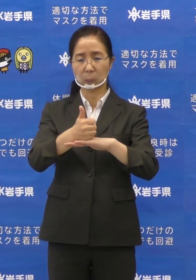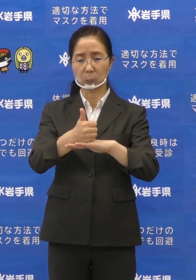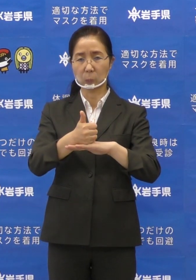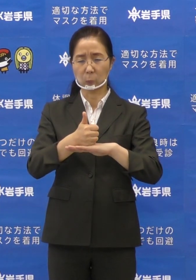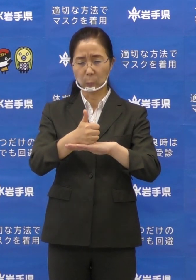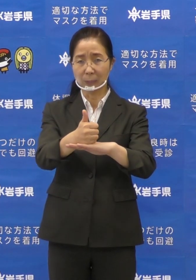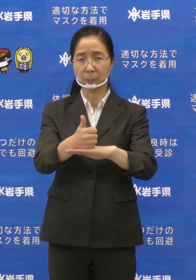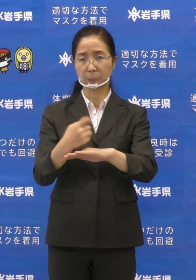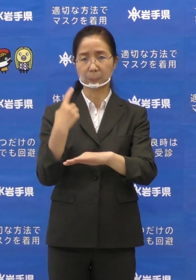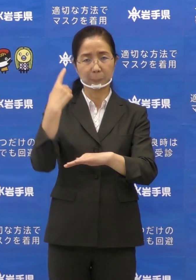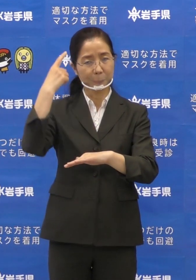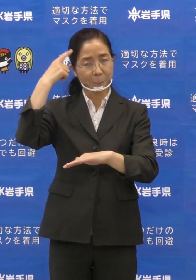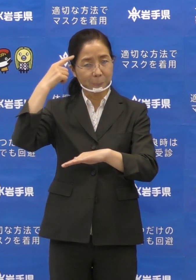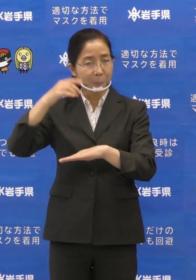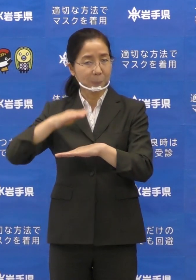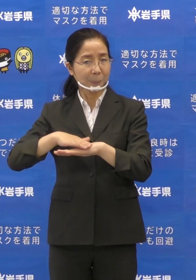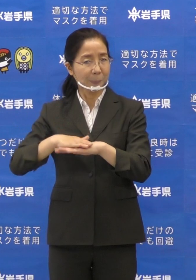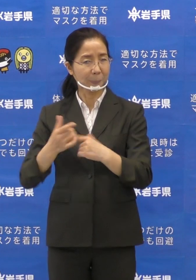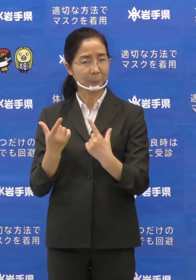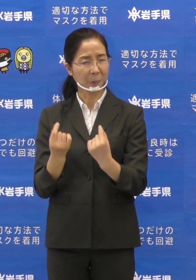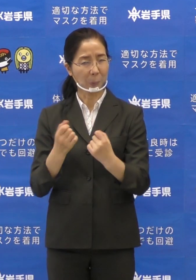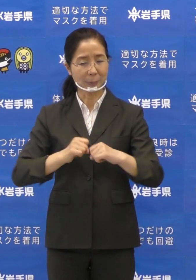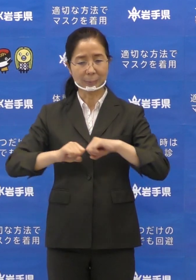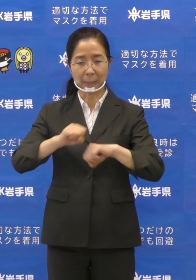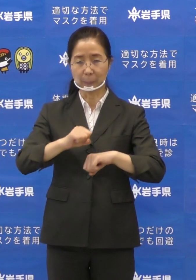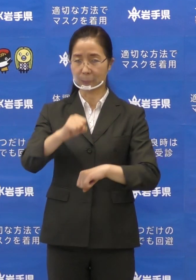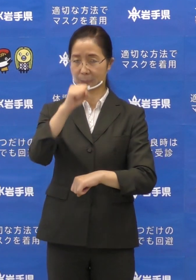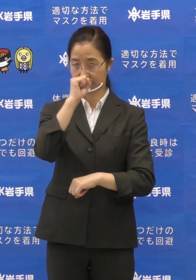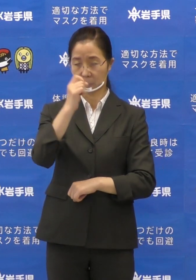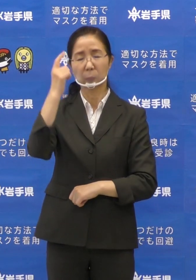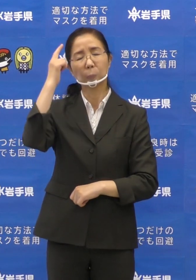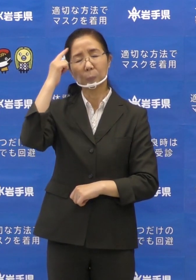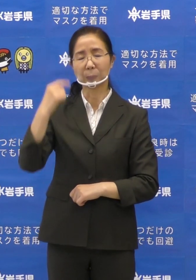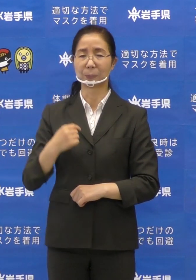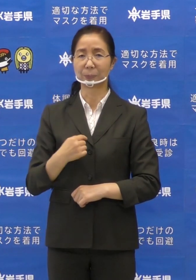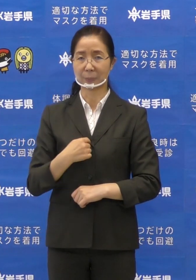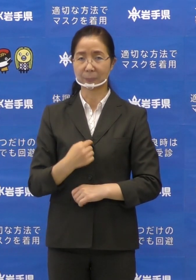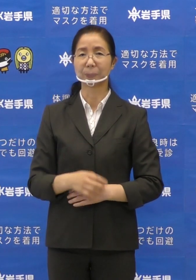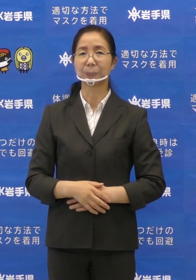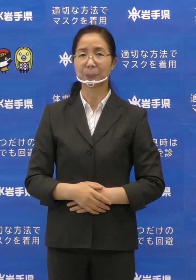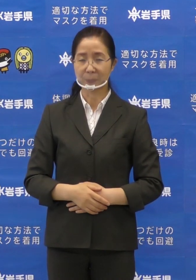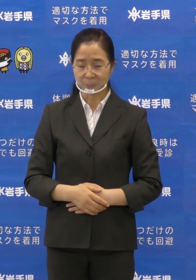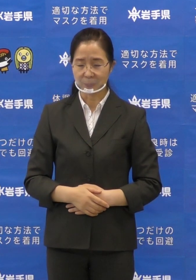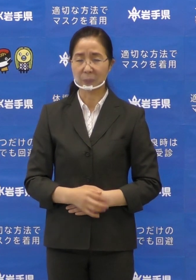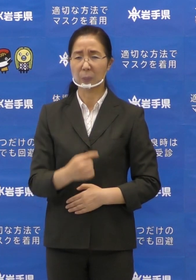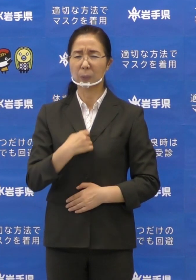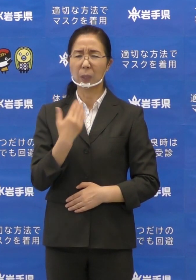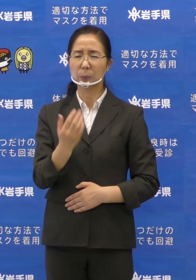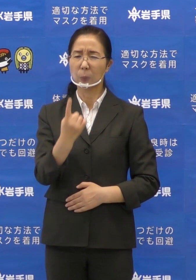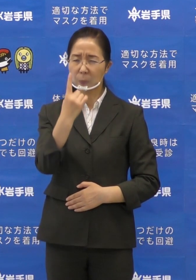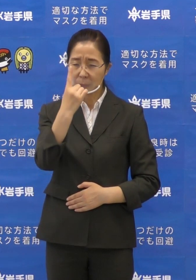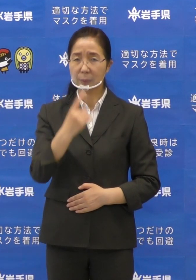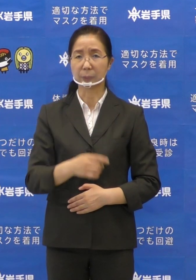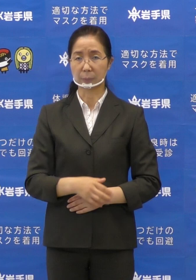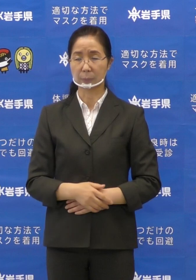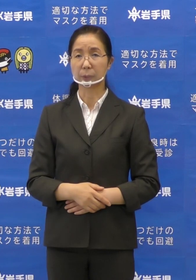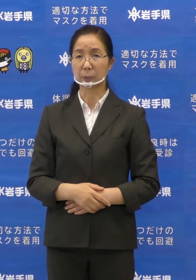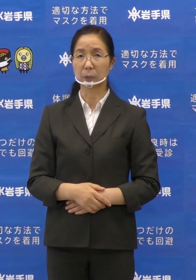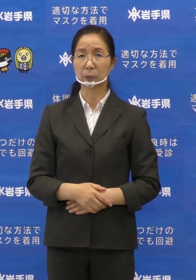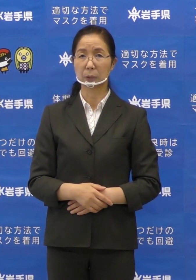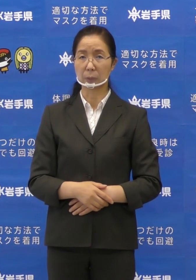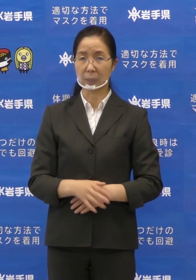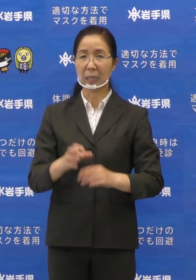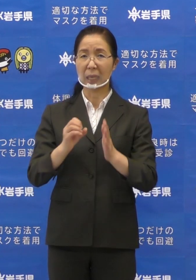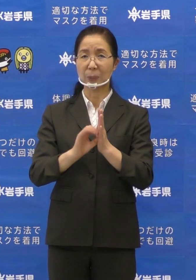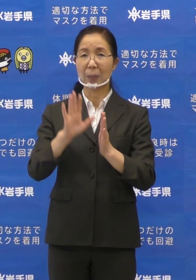いてやってもらえばいいんじゃないかと思います。 はい、私の質問ちょっと最後なんですけども、その、岩手競